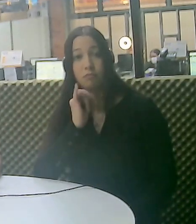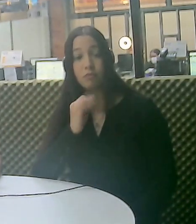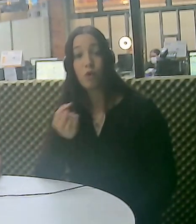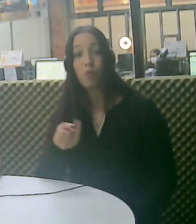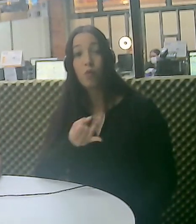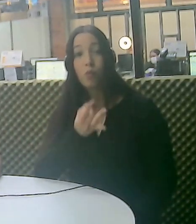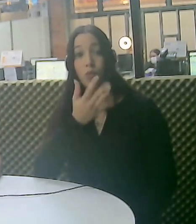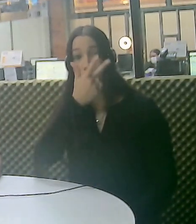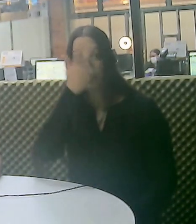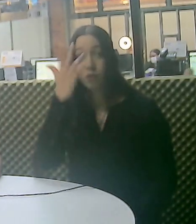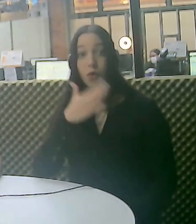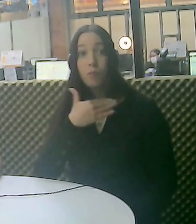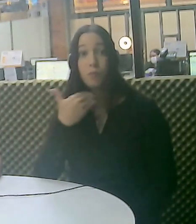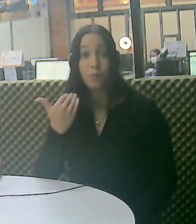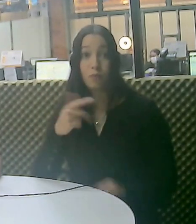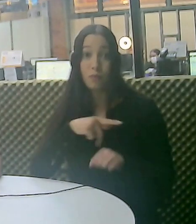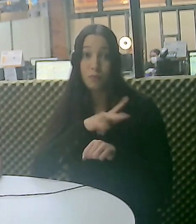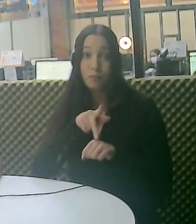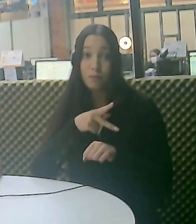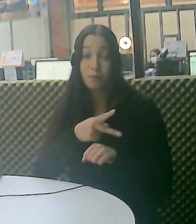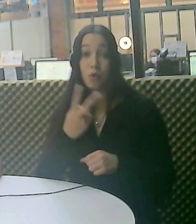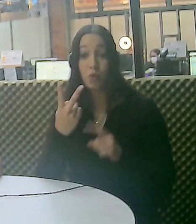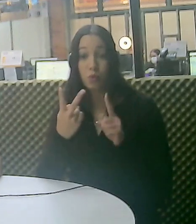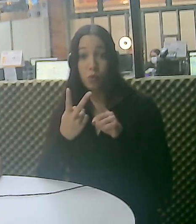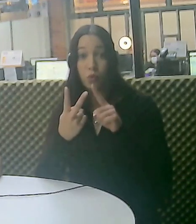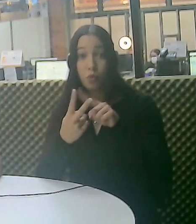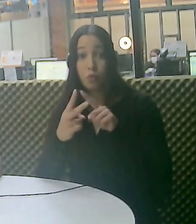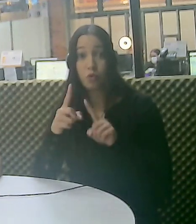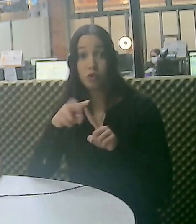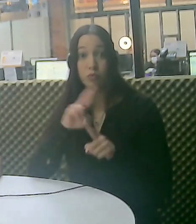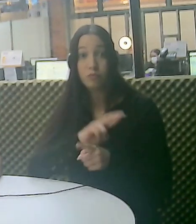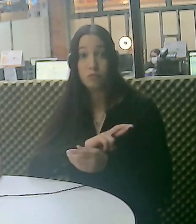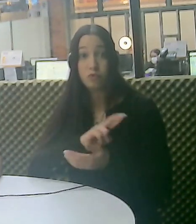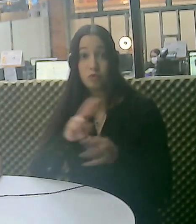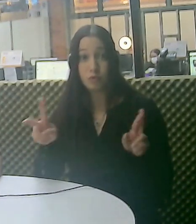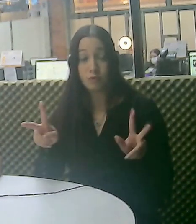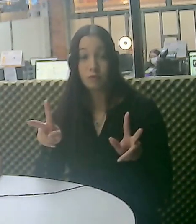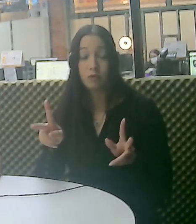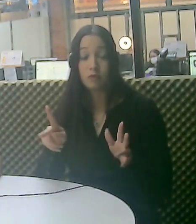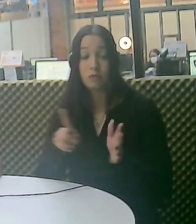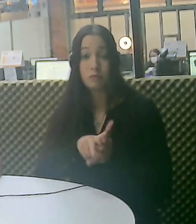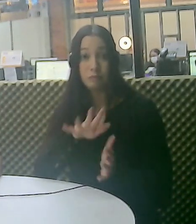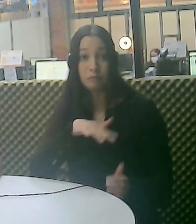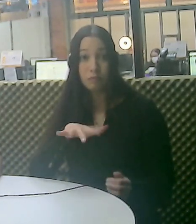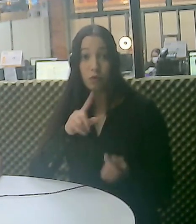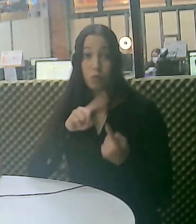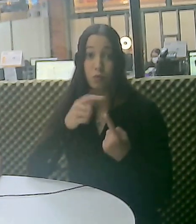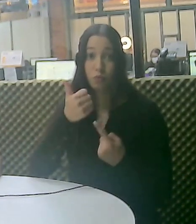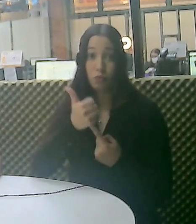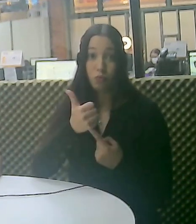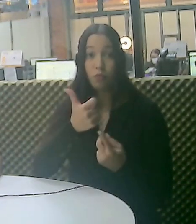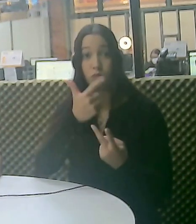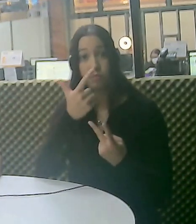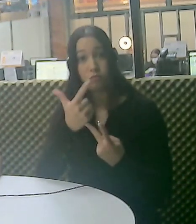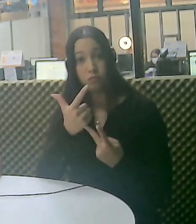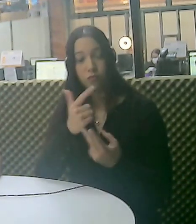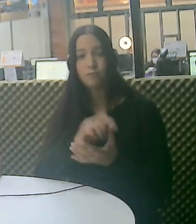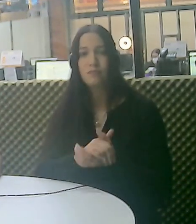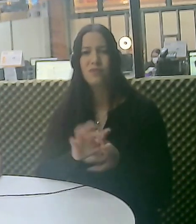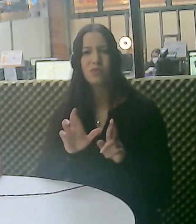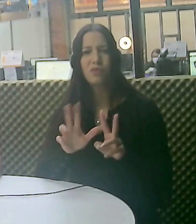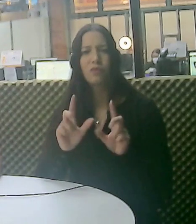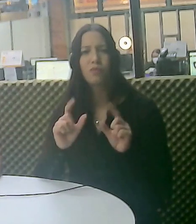país, destacou a circulação de duas cepas diferentes na região, inclusive o 1 e o 2. Essa circulação